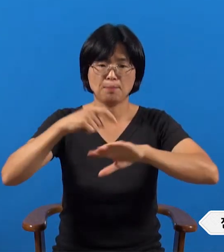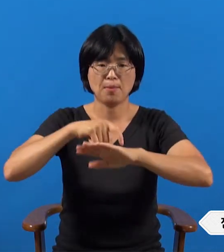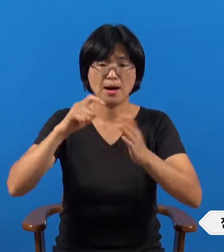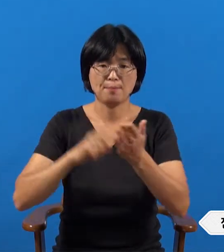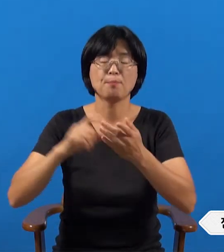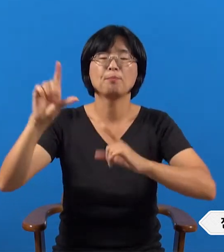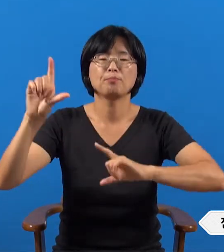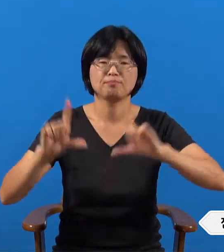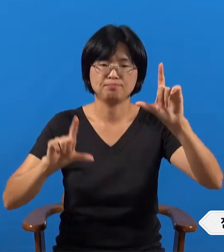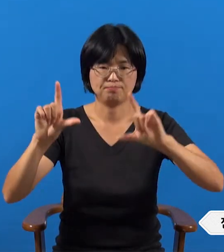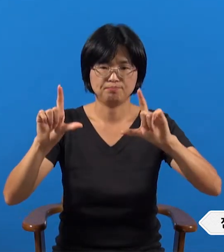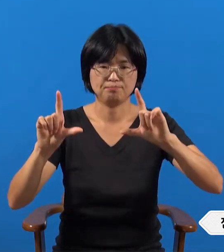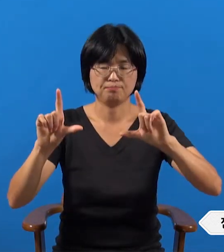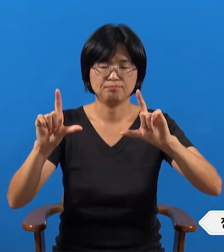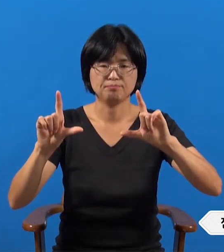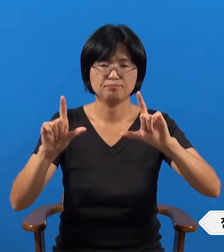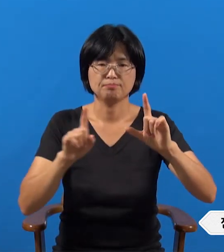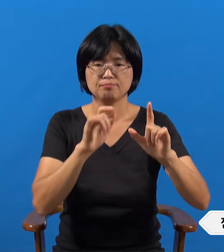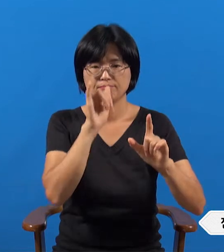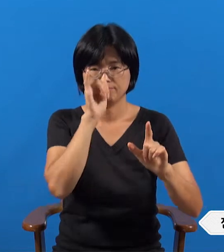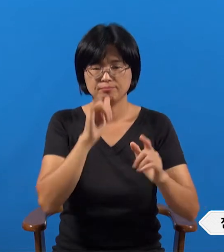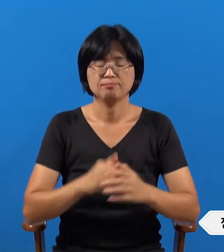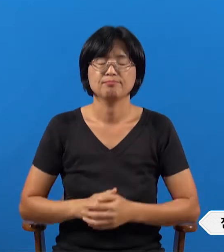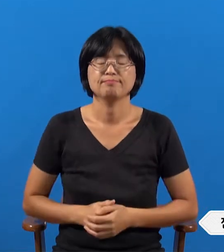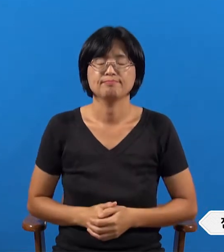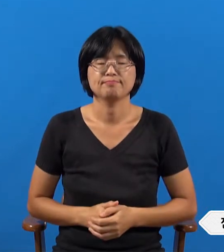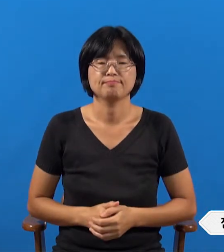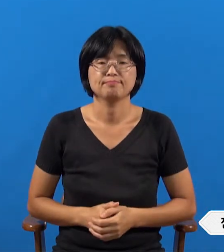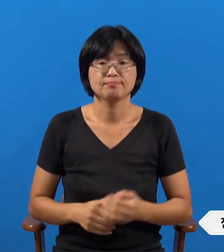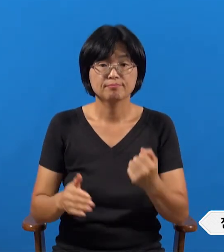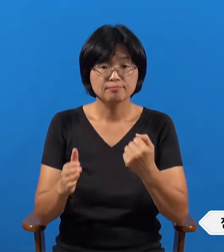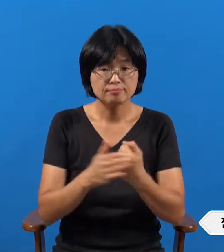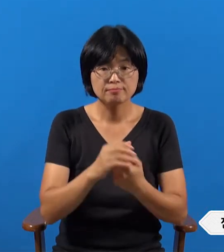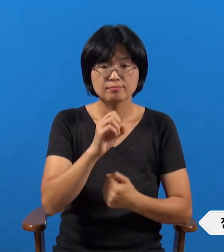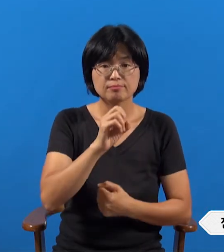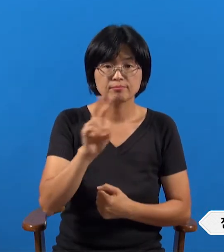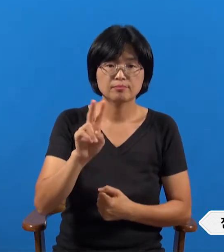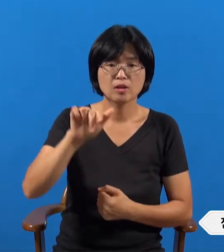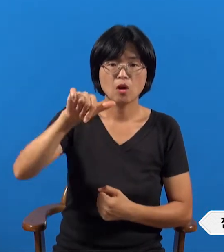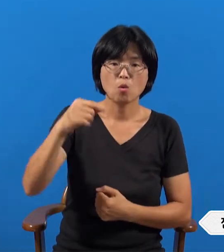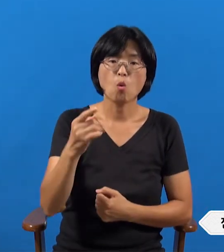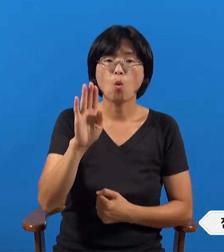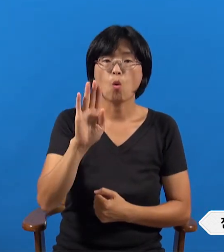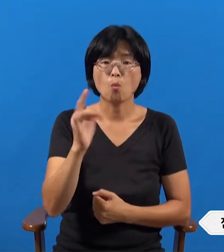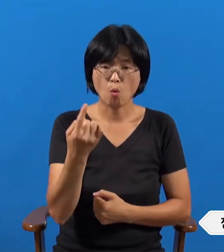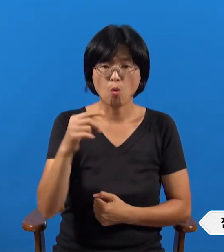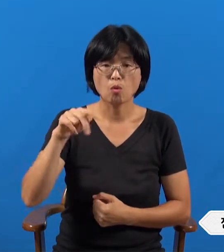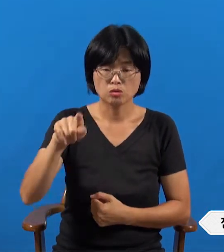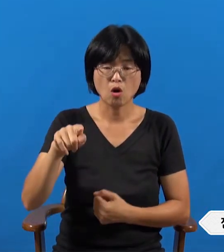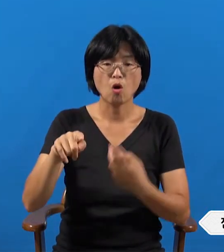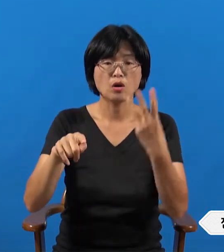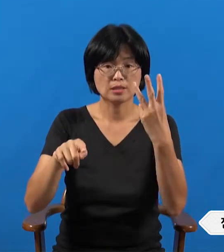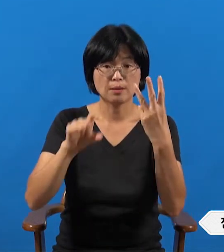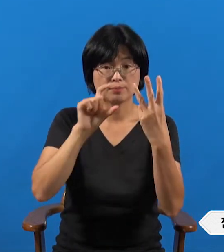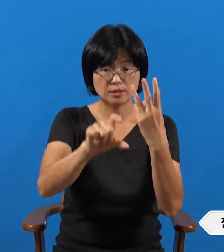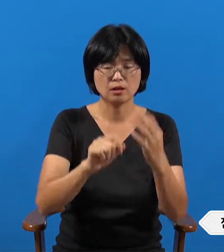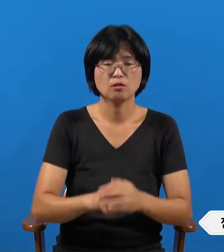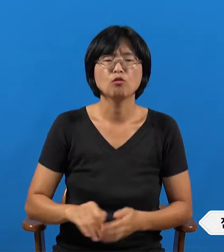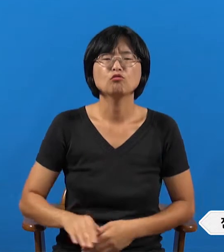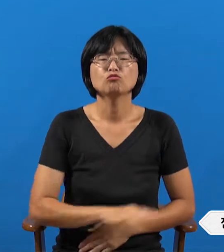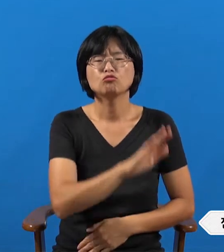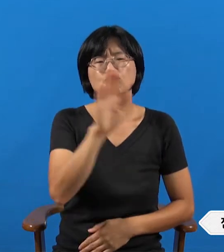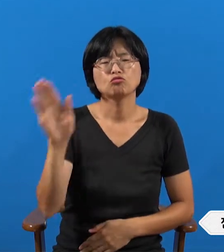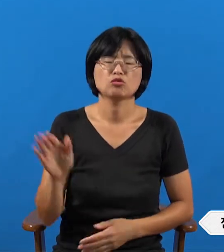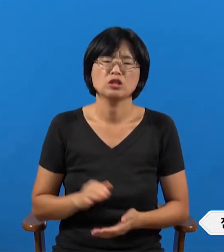마음의 상태다라고 우리에게 말씀하고 있습니다. 그래서 야고보서 3장은 우리에게 이렇게